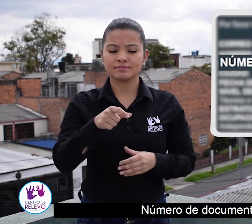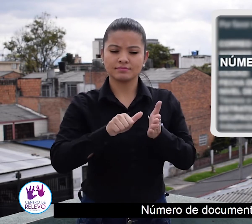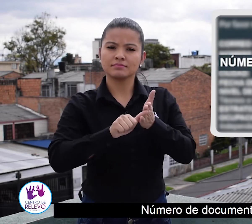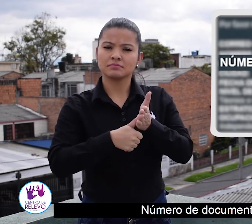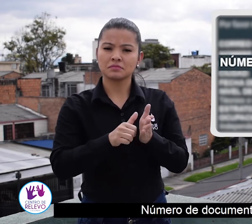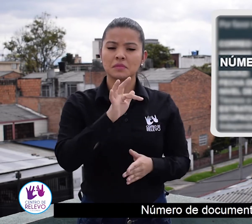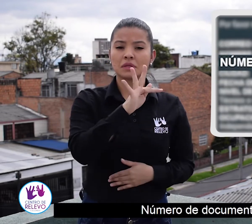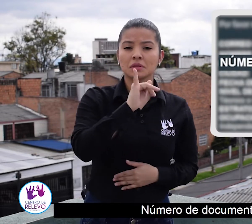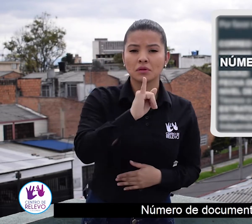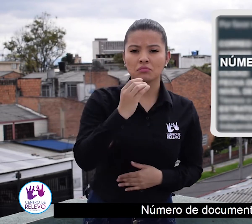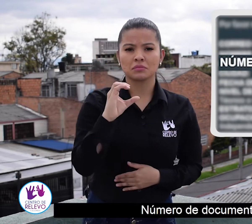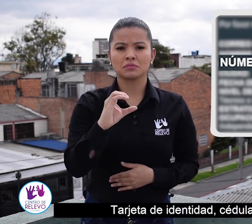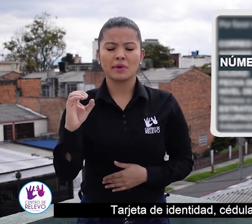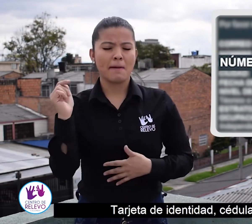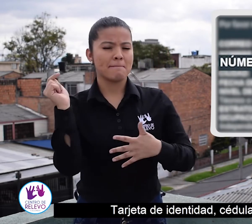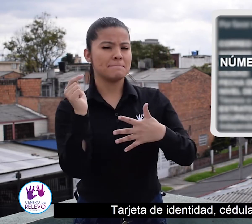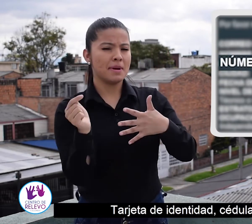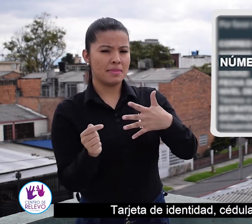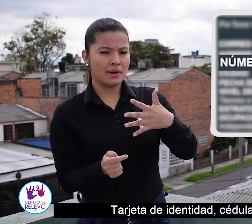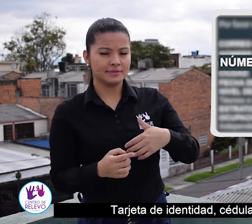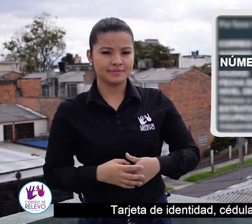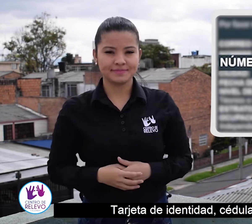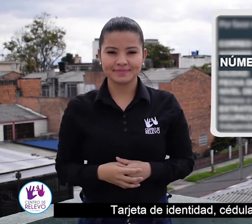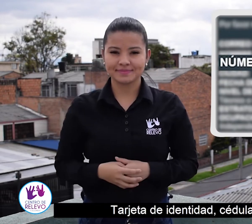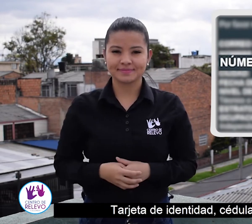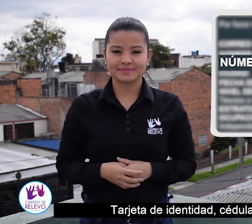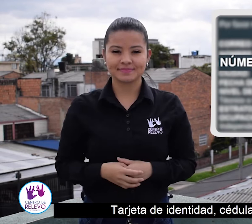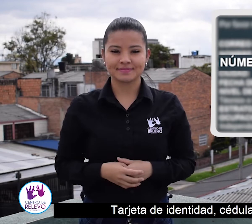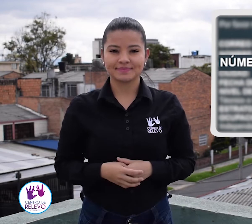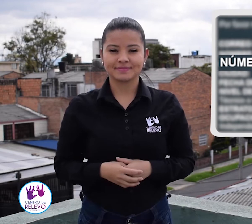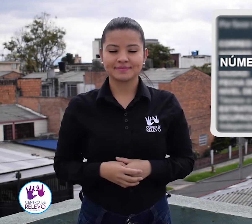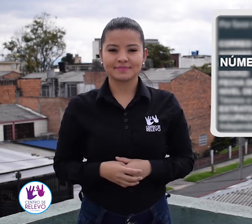número de documento, tarjeta de identidad, cédula u otros,